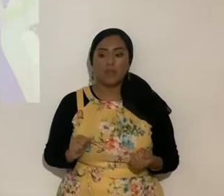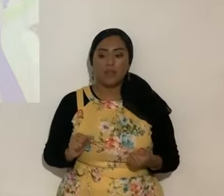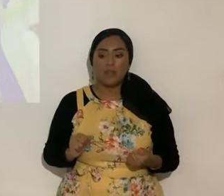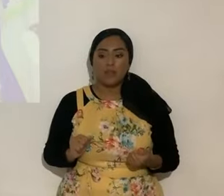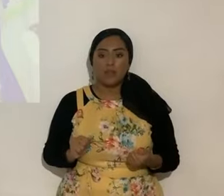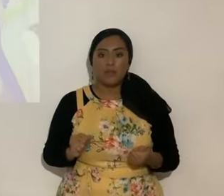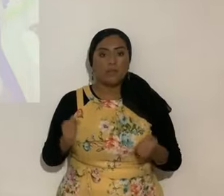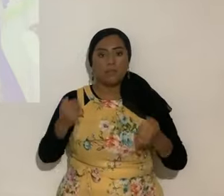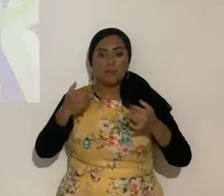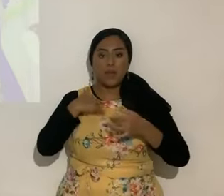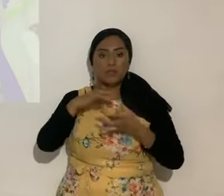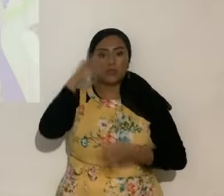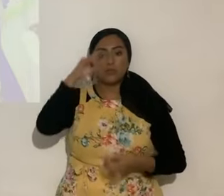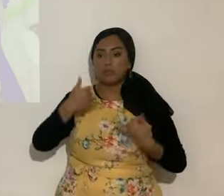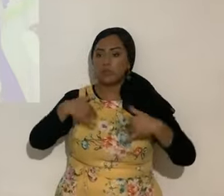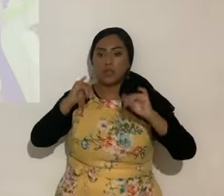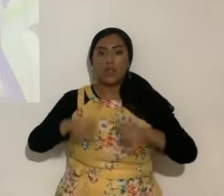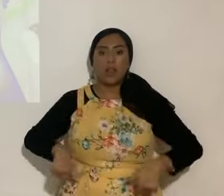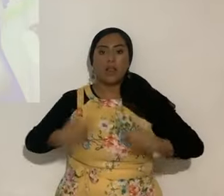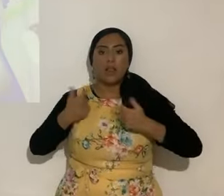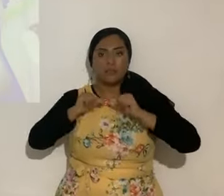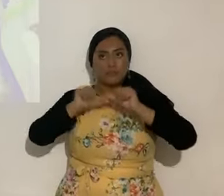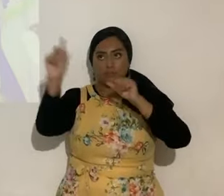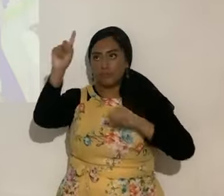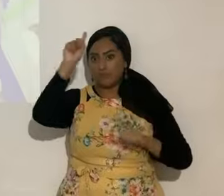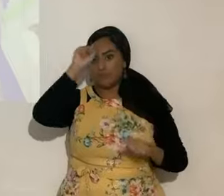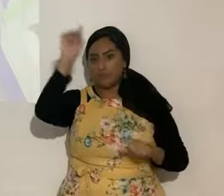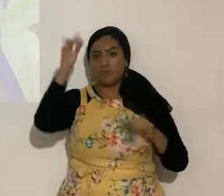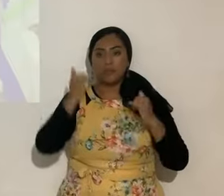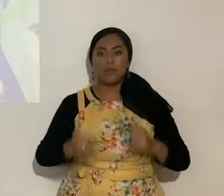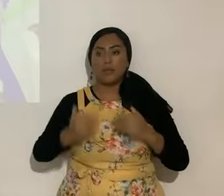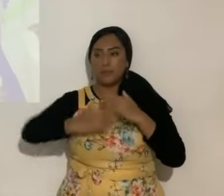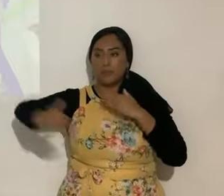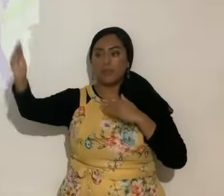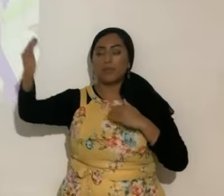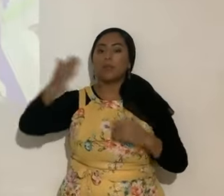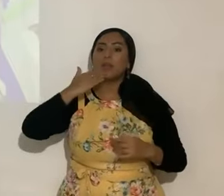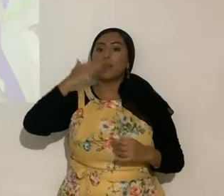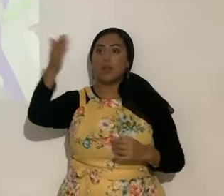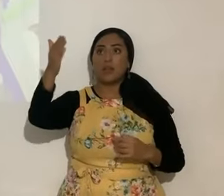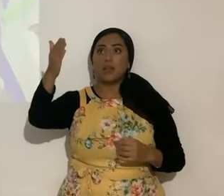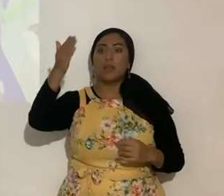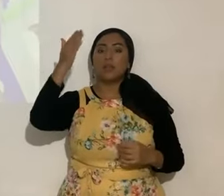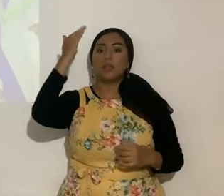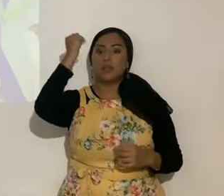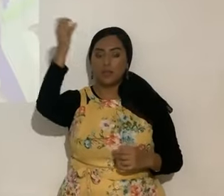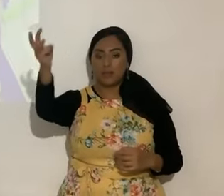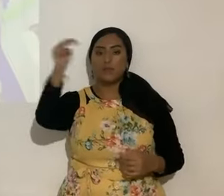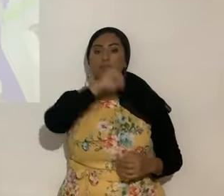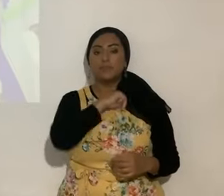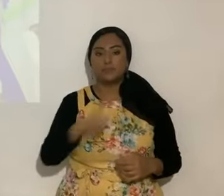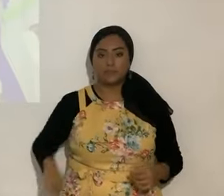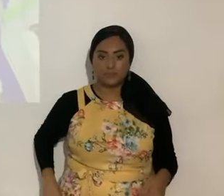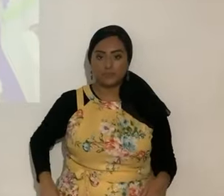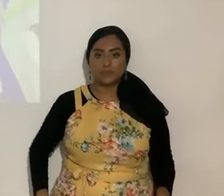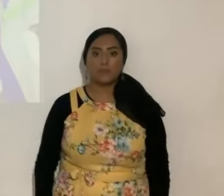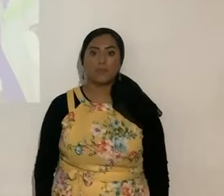y representa, que tengo vida eterna, desde ya, gracias a los méritos, de Yahshua Mashiach,